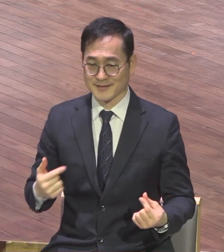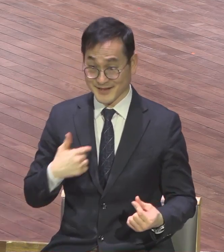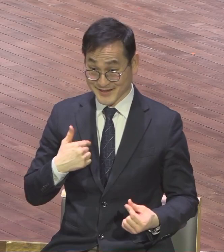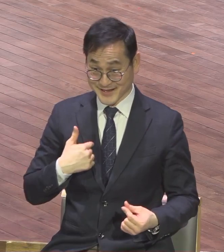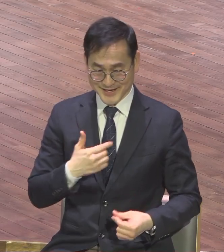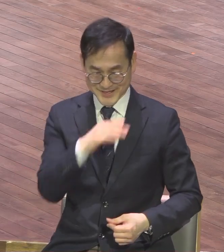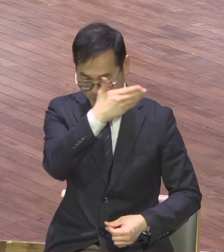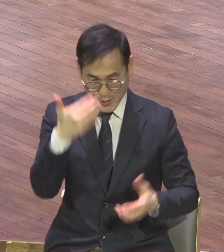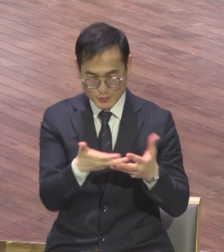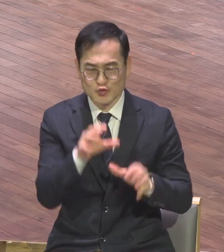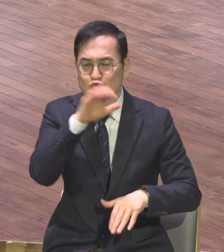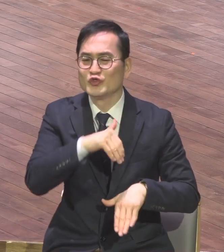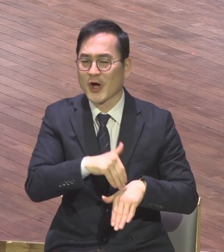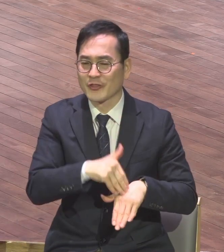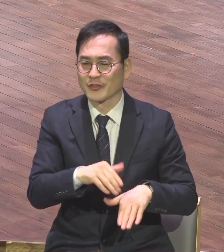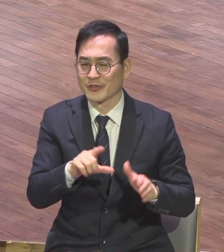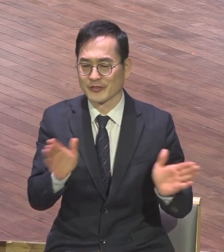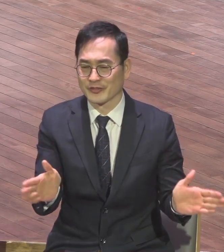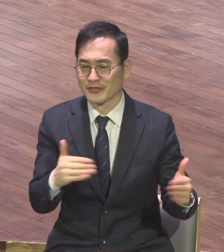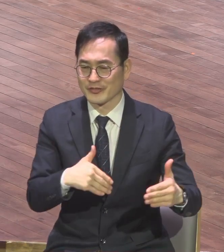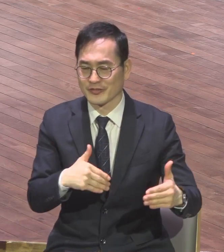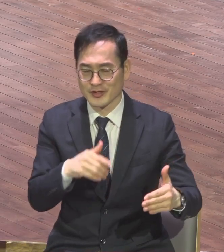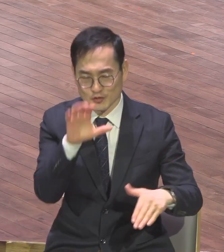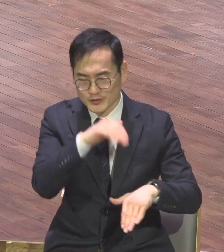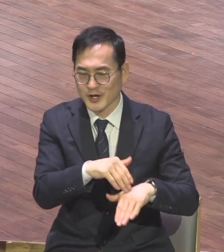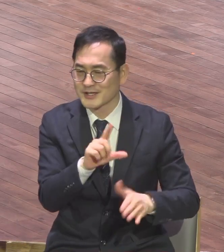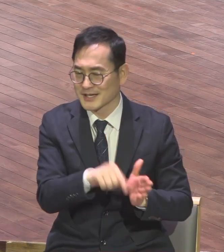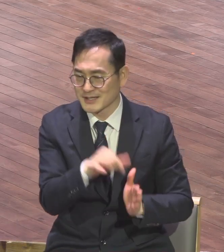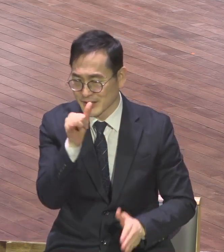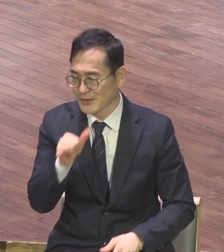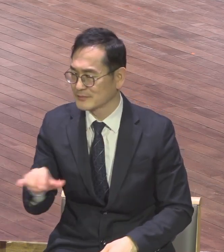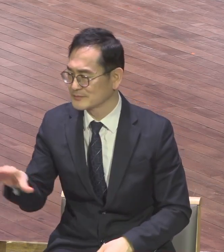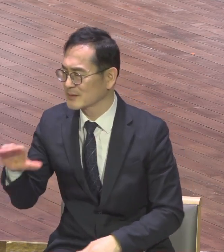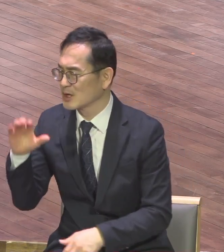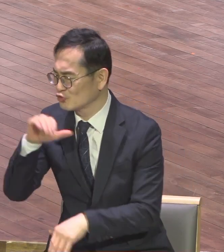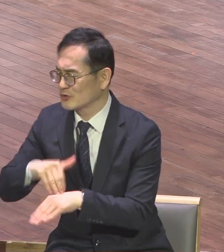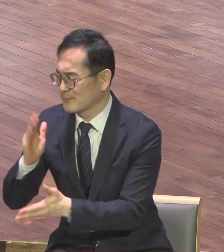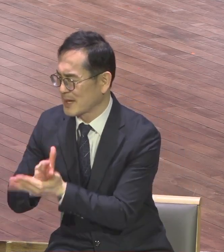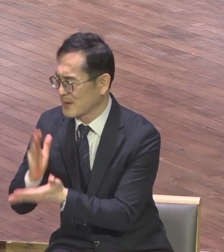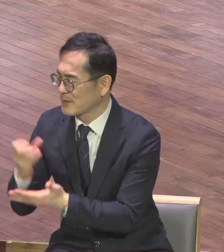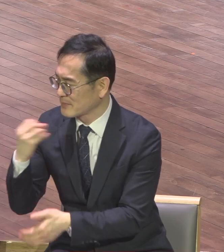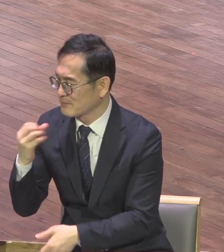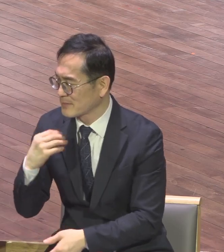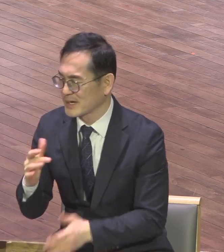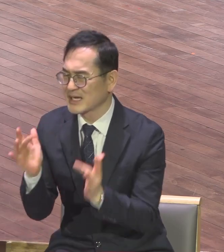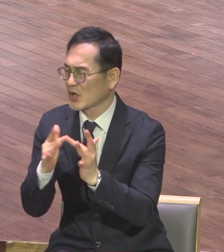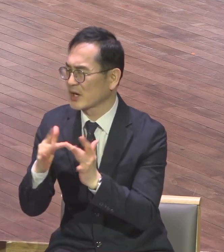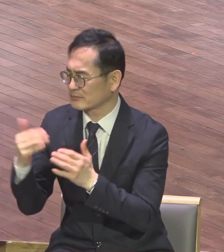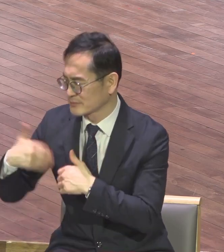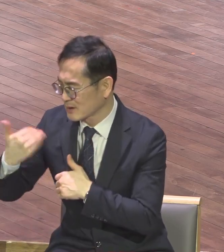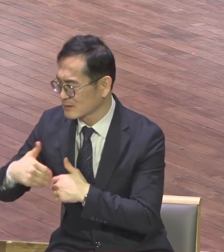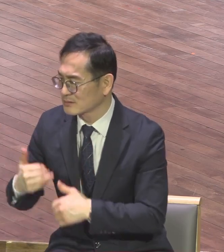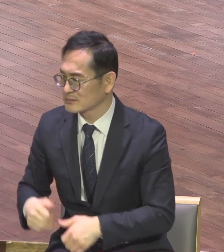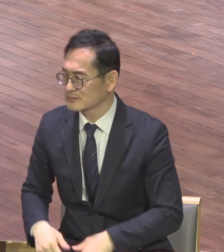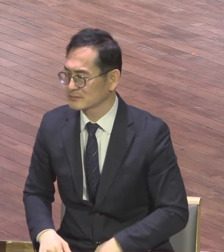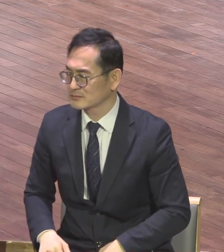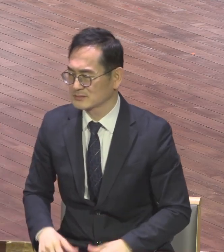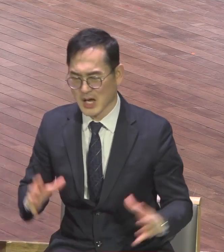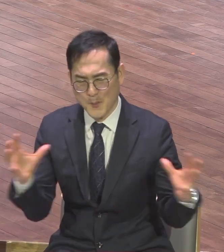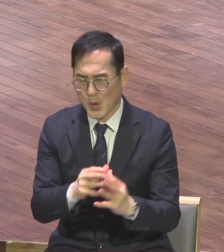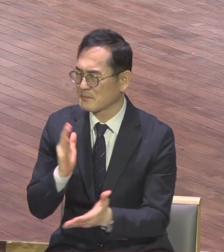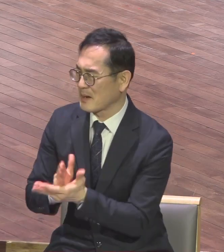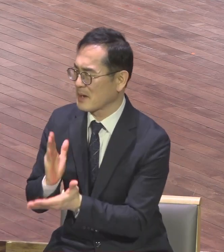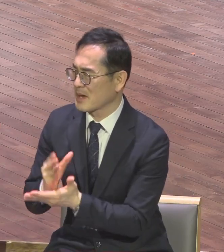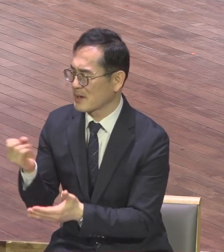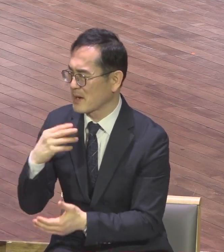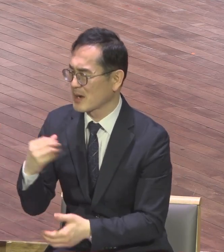훈련을 하는데 사무장님이나 장로님들이 훈련 안 했으면 좋겠다, 온라인으로 하면 안 되냐, 오프라인으로는 안 했으면